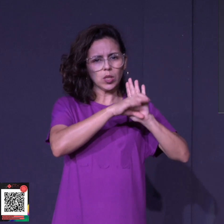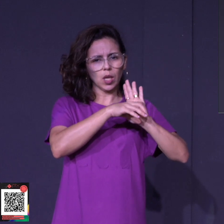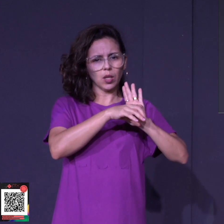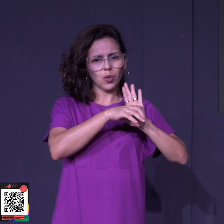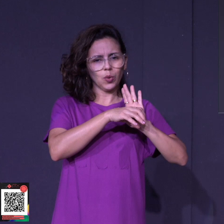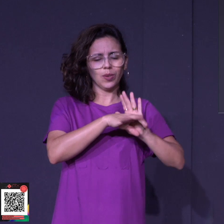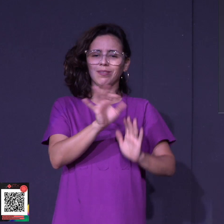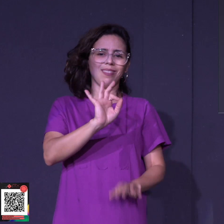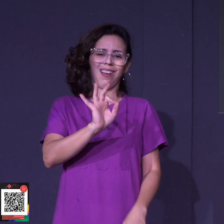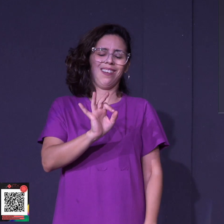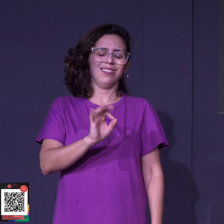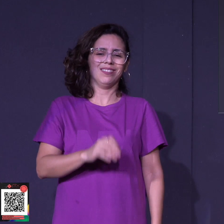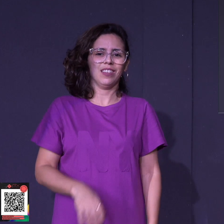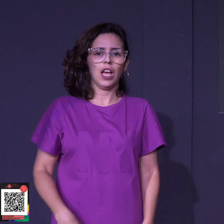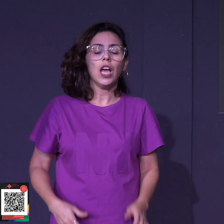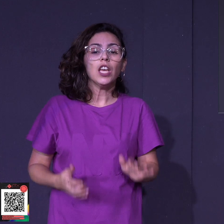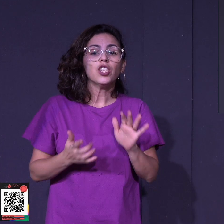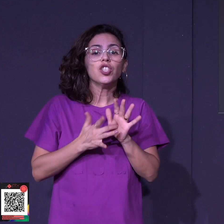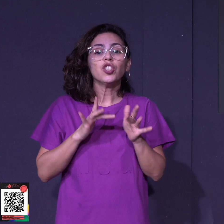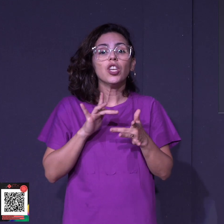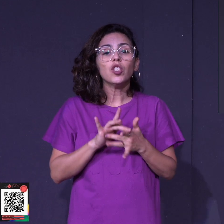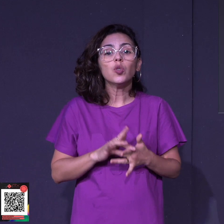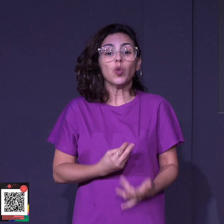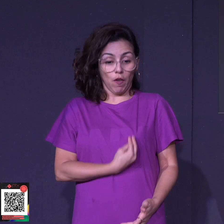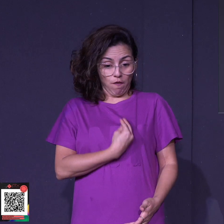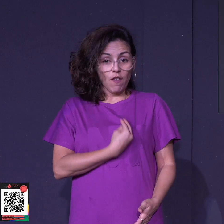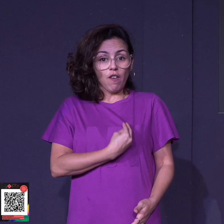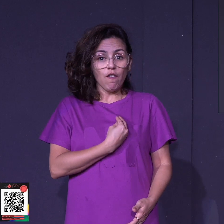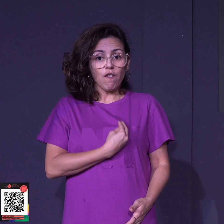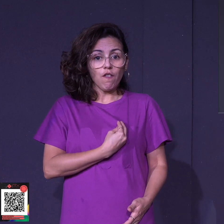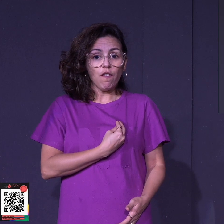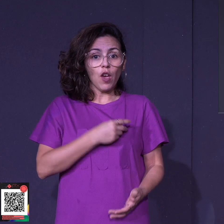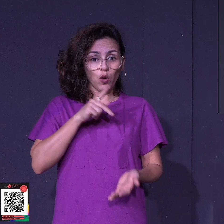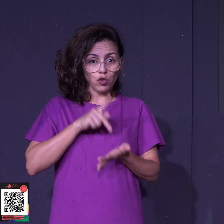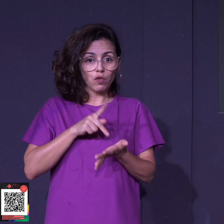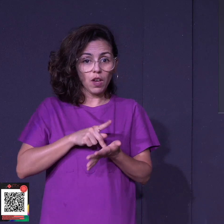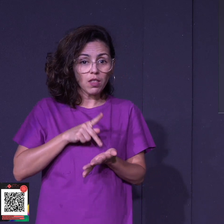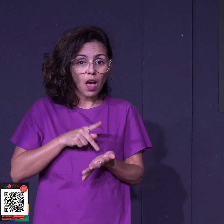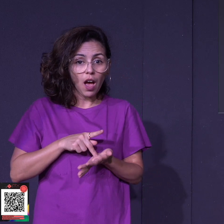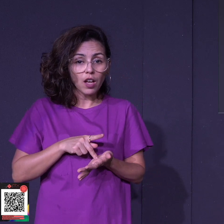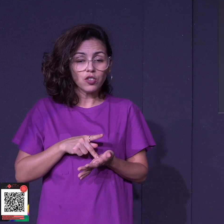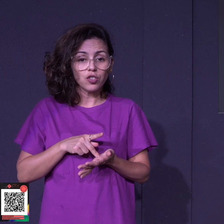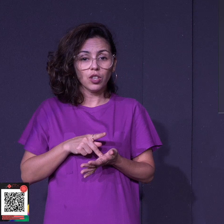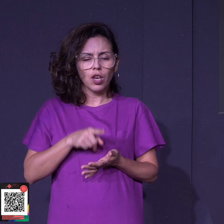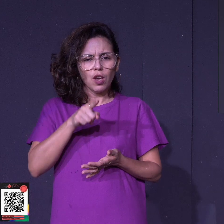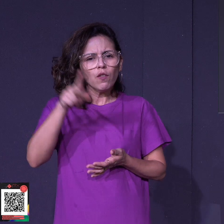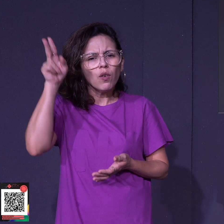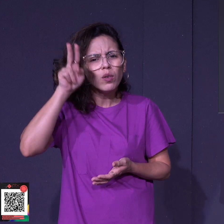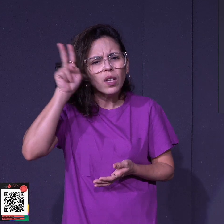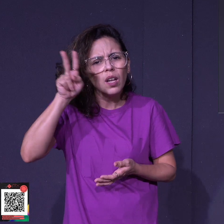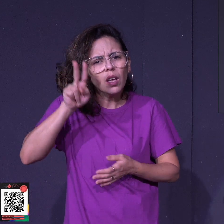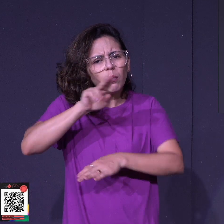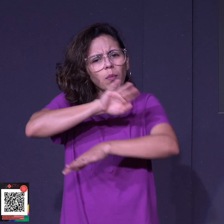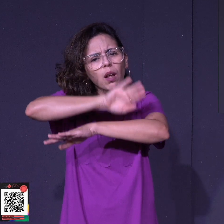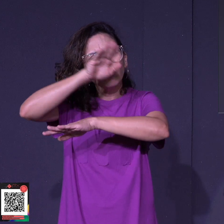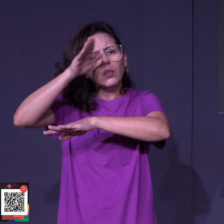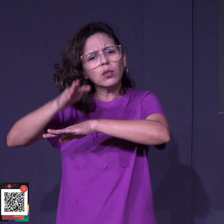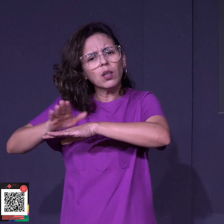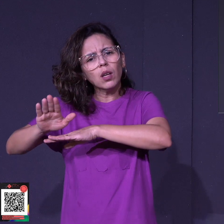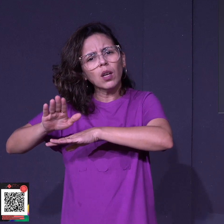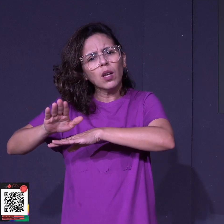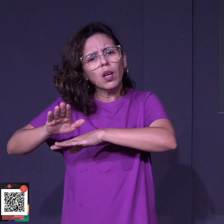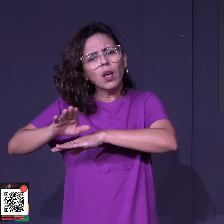então ensinou. Lembra do Getsêmani? Quando Jesus foi preso, Pedro pegou a espada, cortou a orelha de um servo do